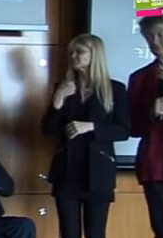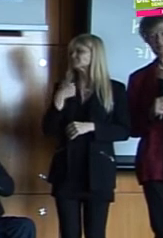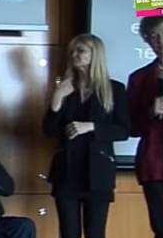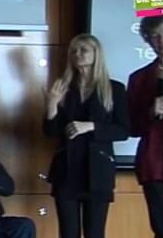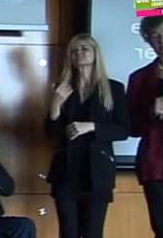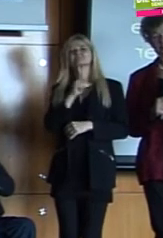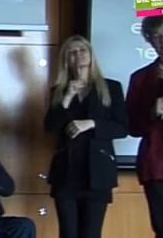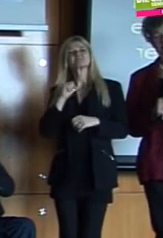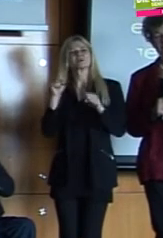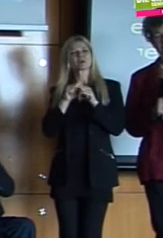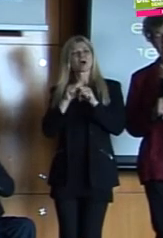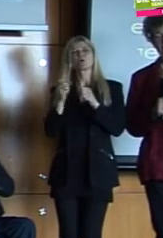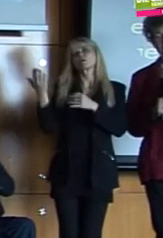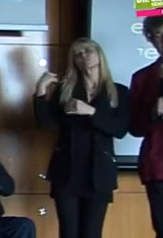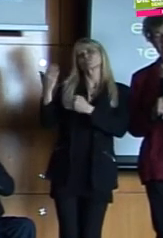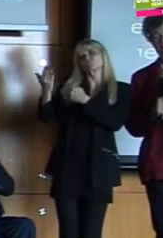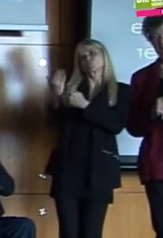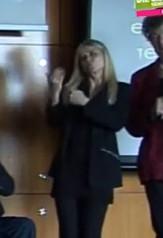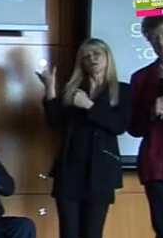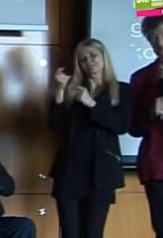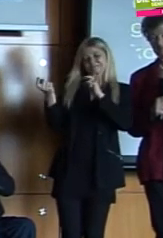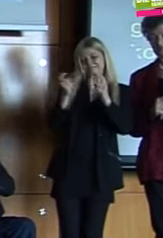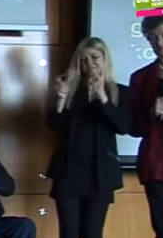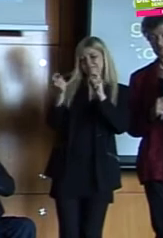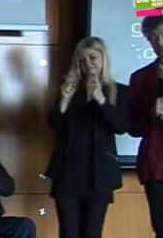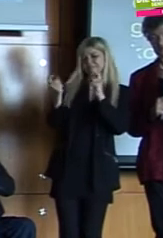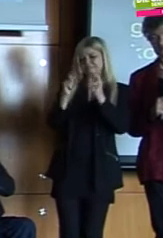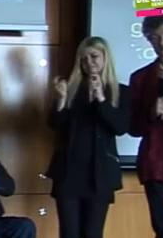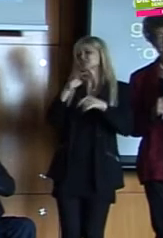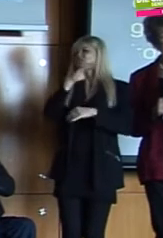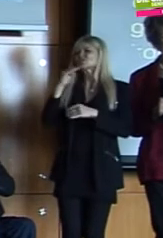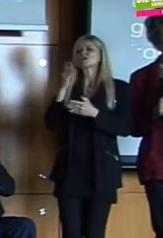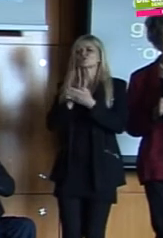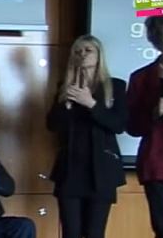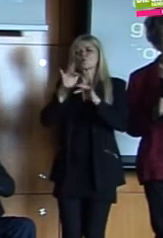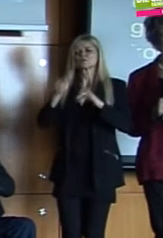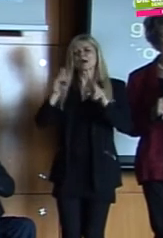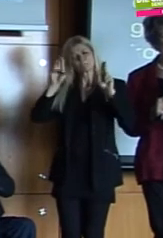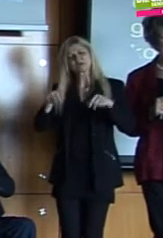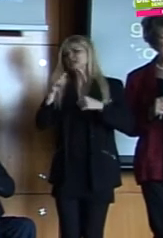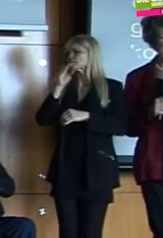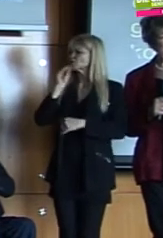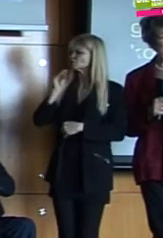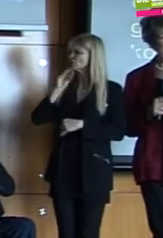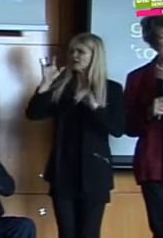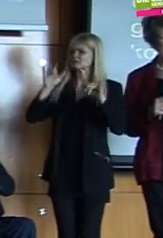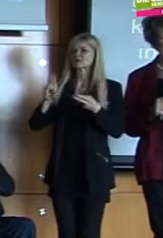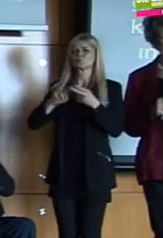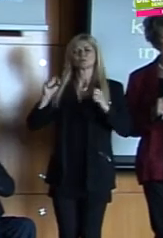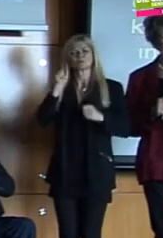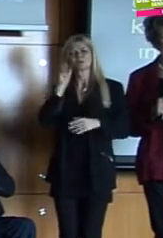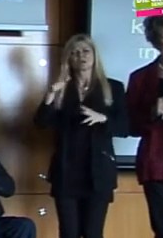von permanenten Debatten, von vielen mehr als berechtigten Beschwerden und vom täglichen Erleben